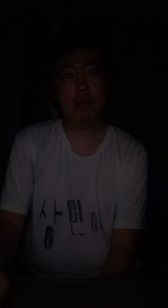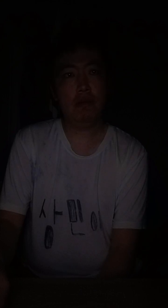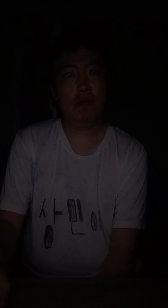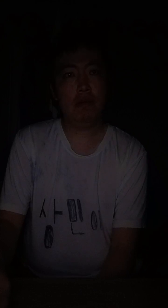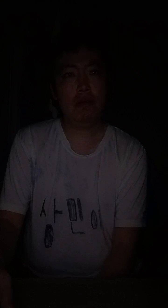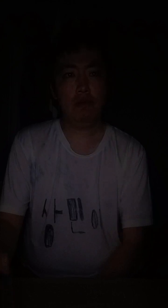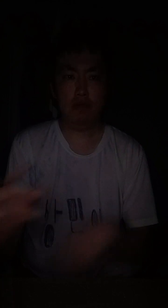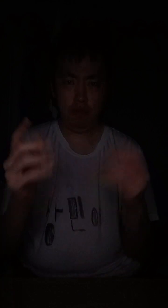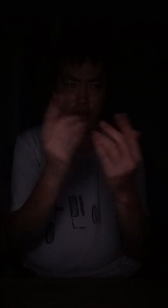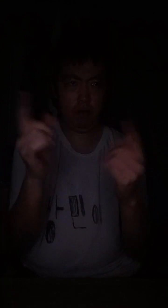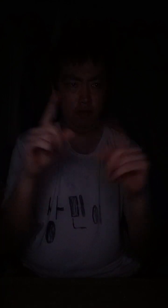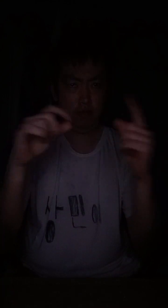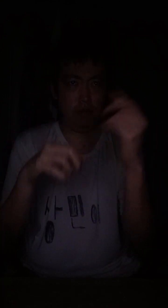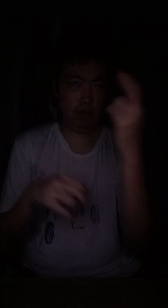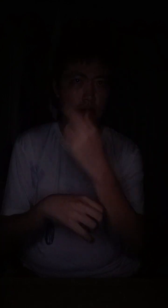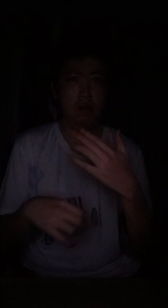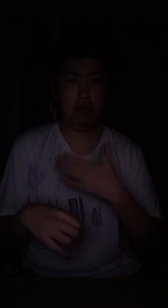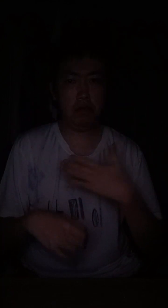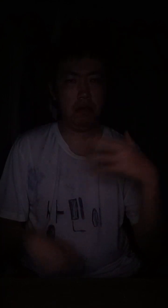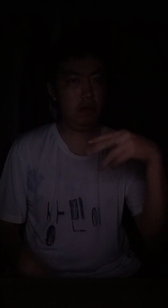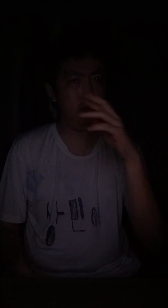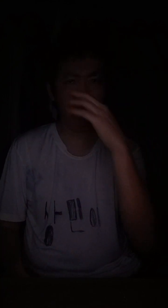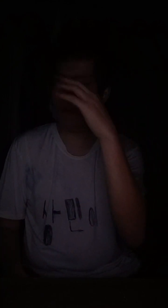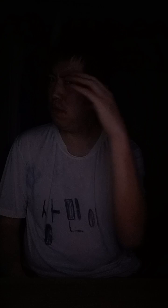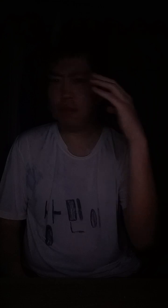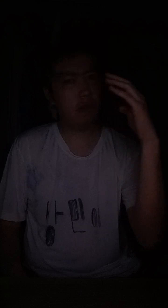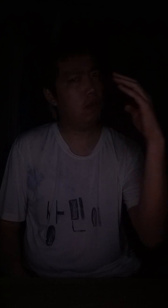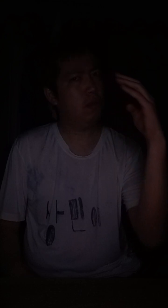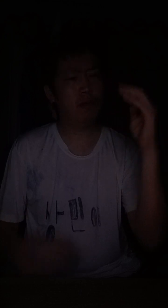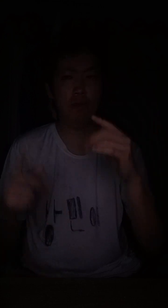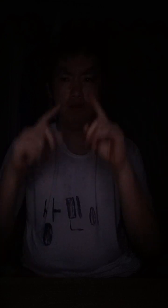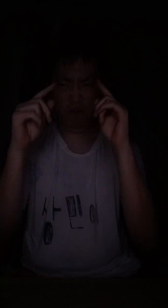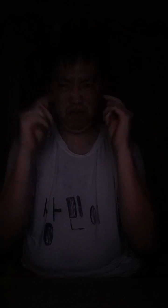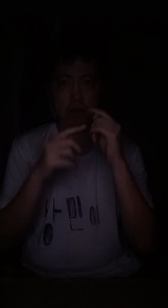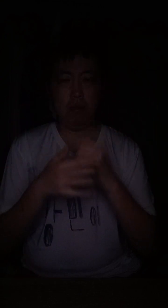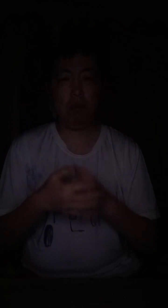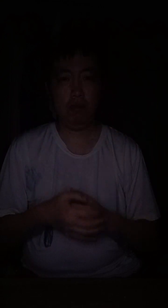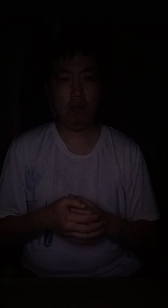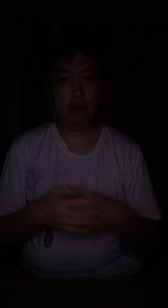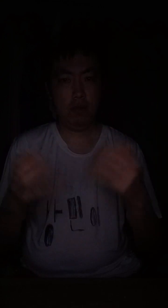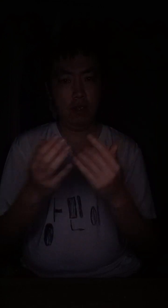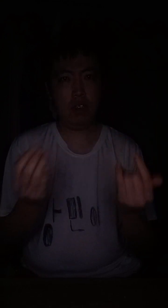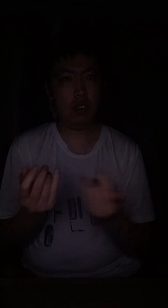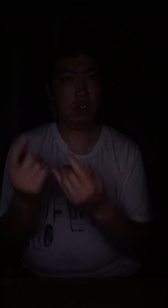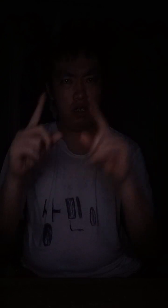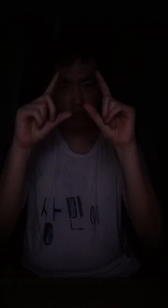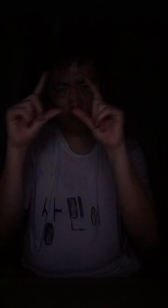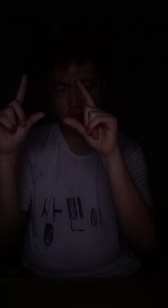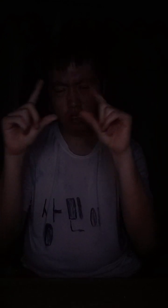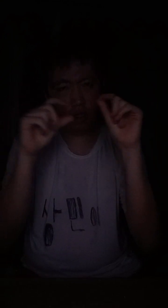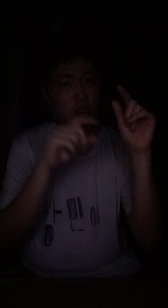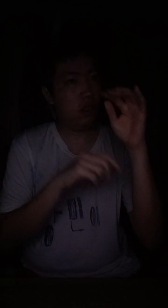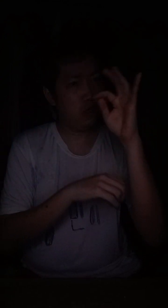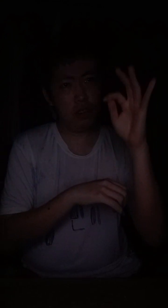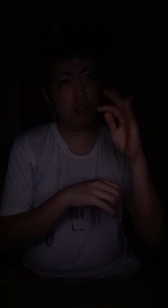이 외부에서 화장실 이용할 때 저는 이 두리번거리는 게 습관이 됐습니다. 이 혹여나 몰래 카메라가 있는 건